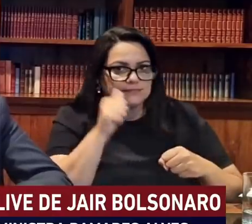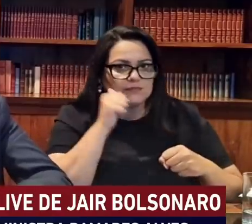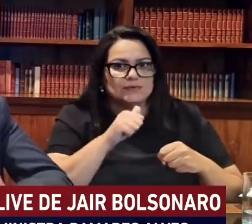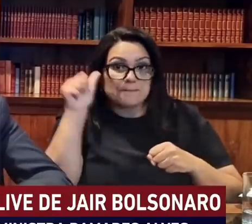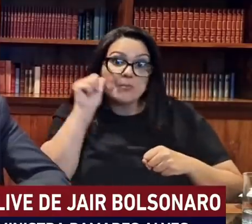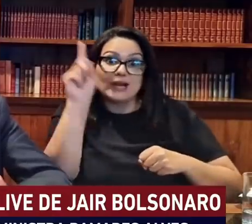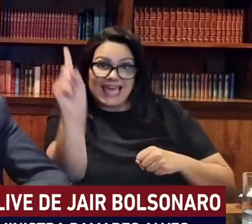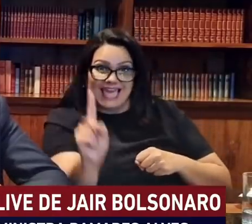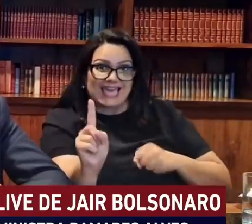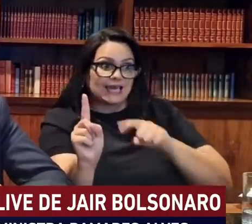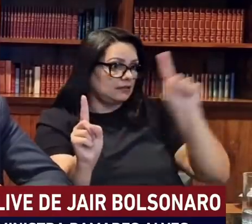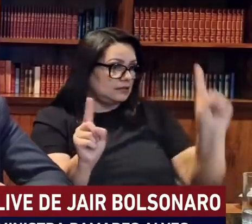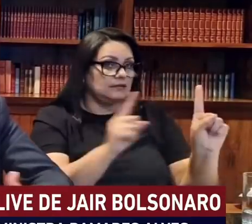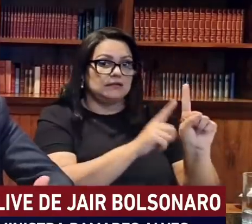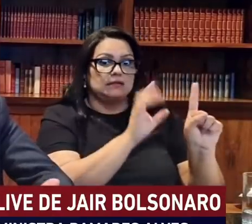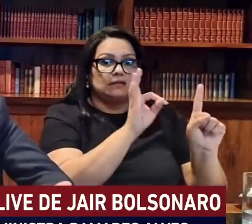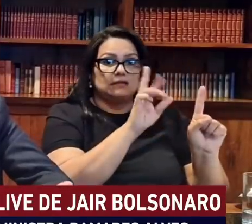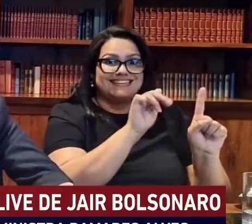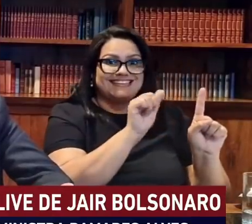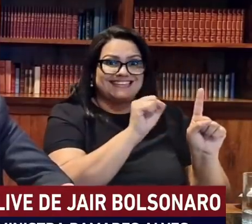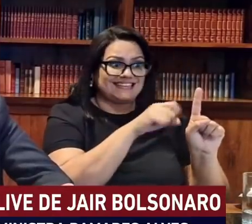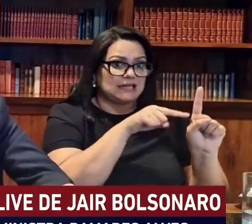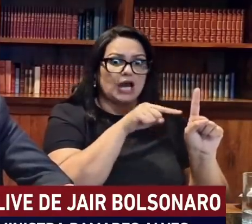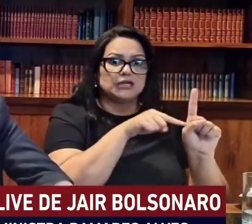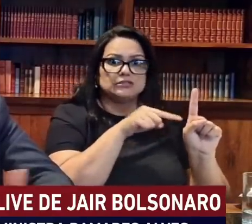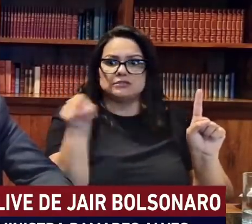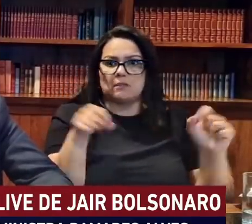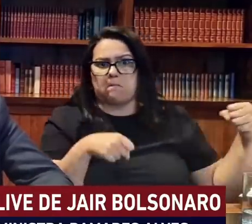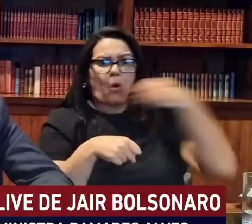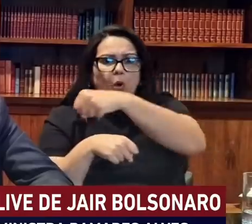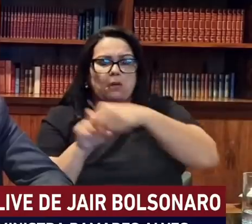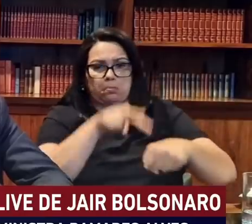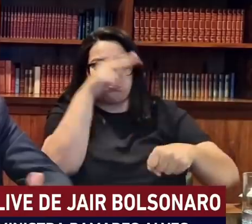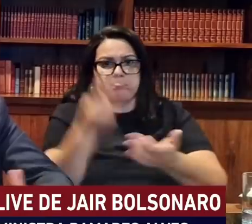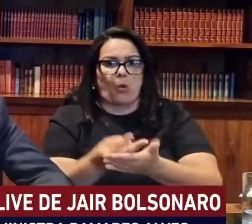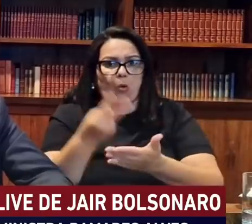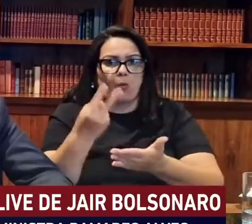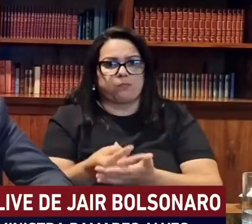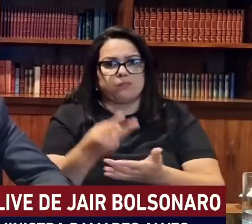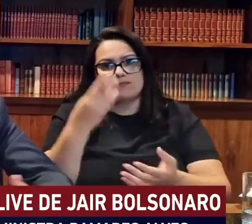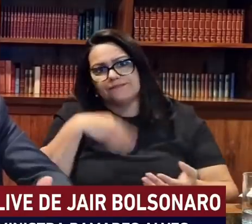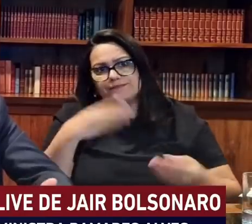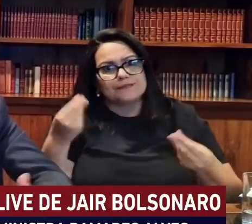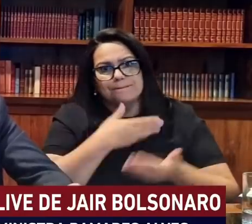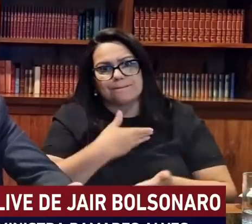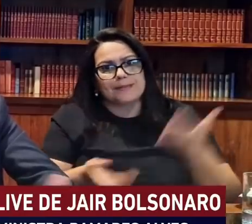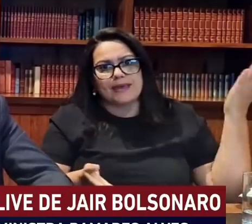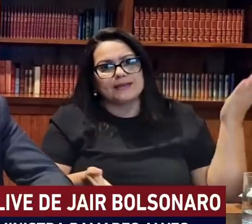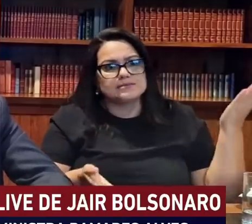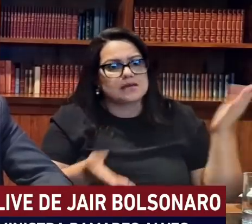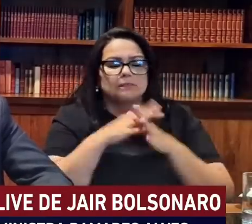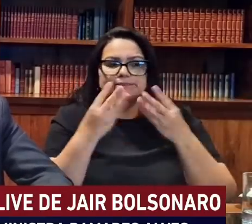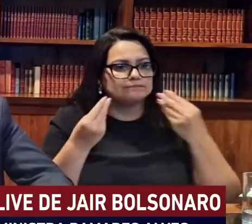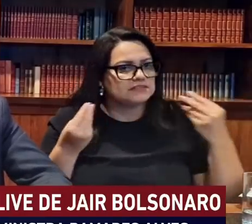trans ou competir com uma pessoa trans, ela vai ficar para trás. Com certeza. Vai ficar para trás. Acaba a alegria do